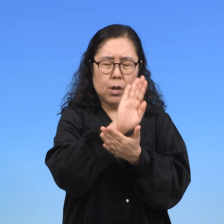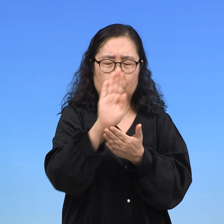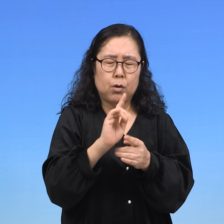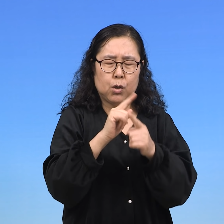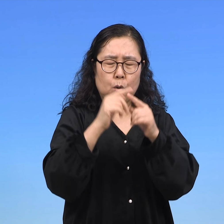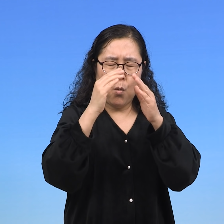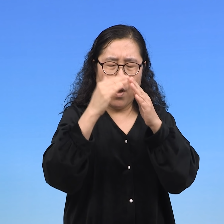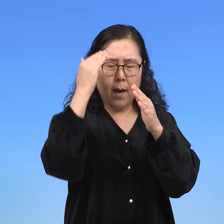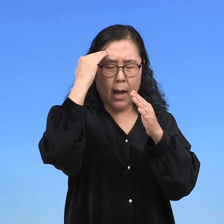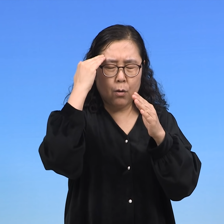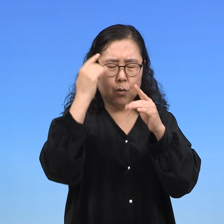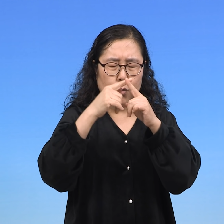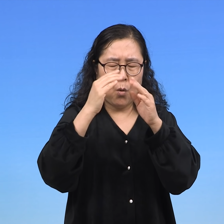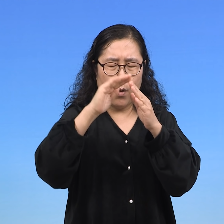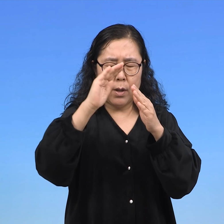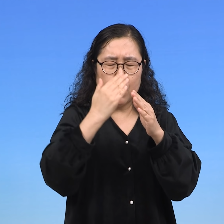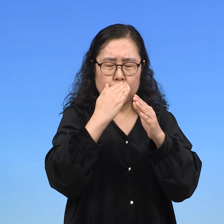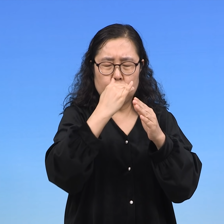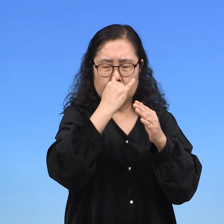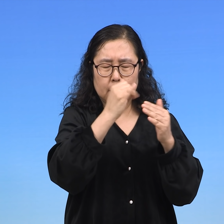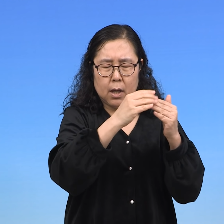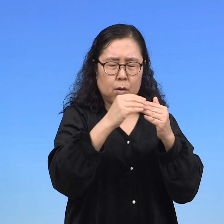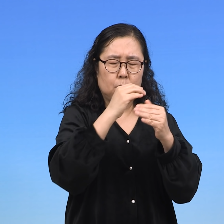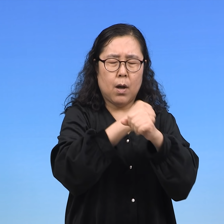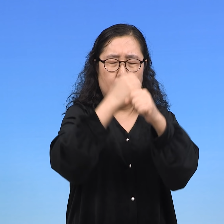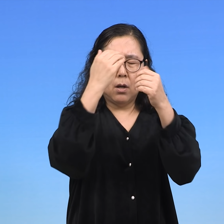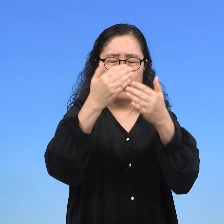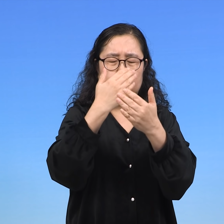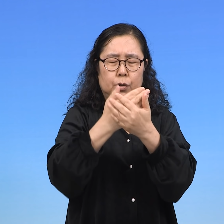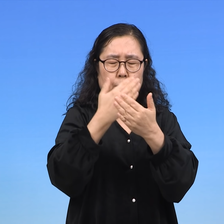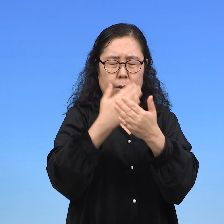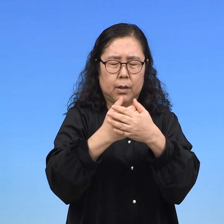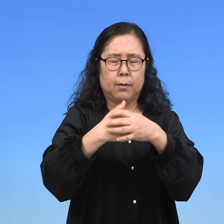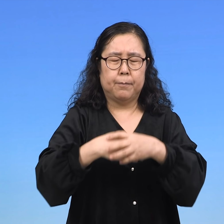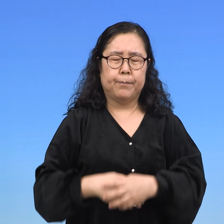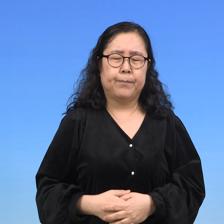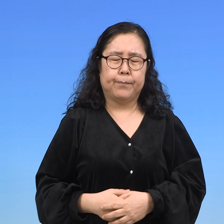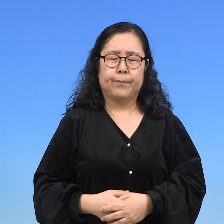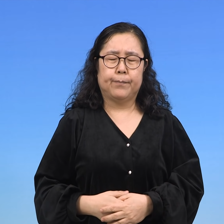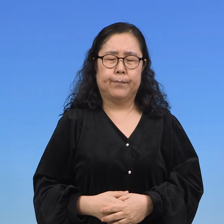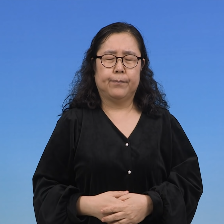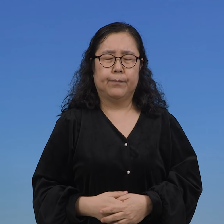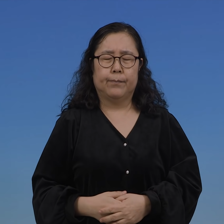분당 우리 교회와 한국 교회 되도록 인도하여 주시옵소서.